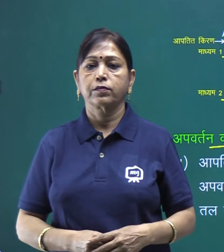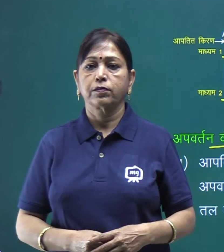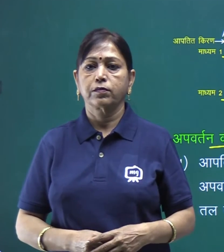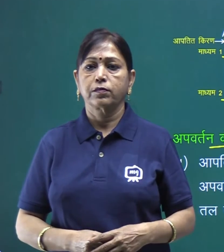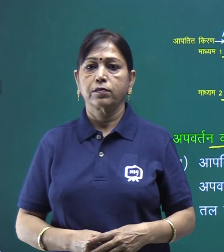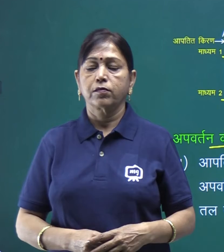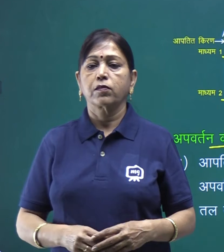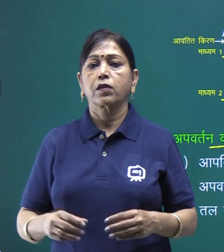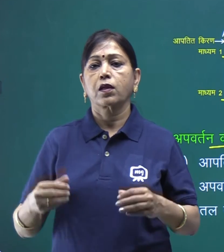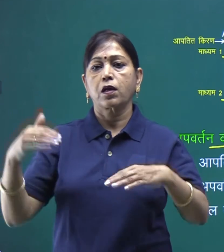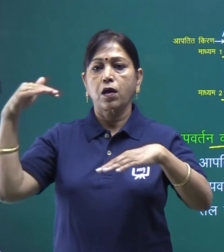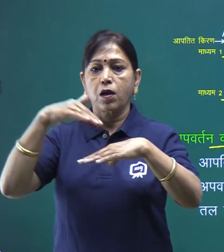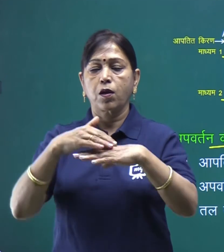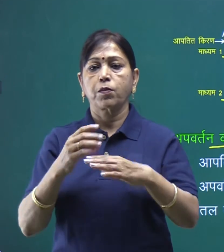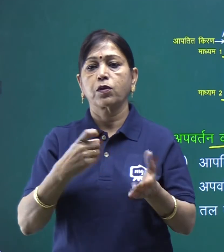अपवर्तन के नियम।